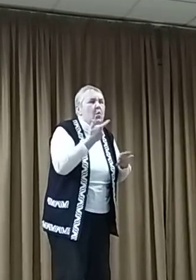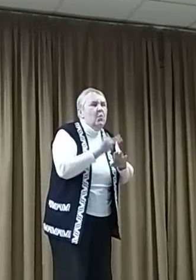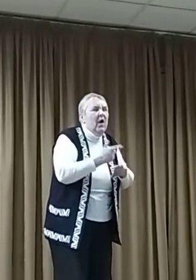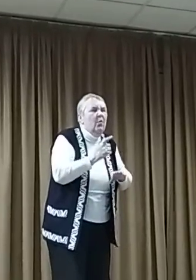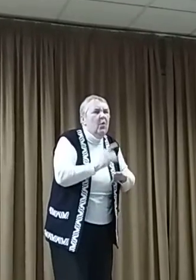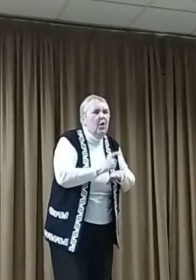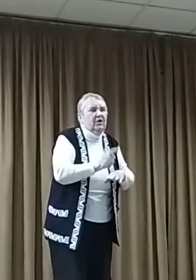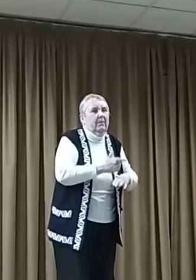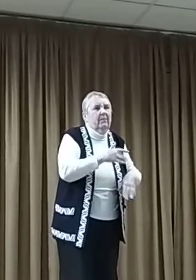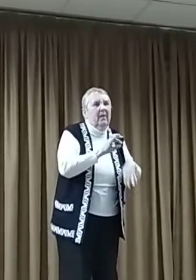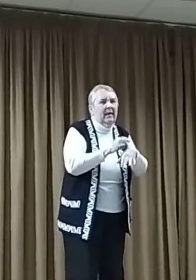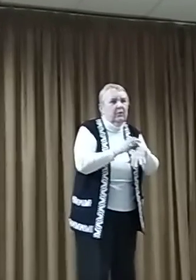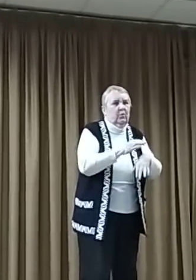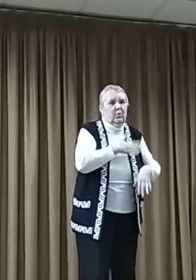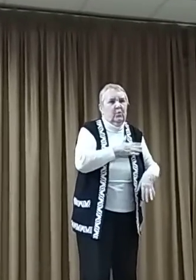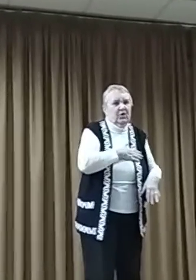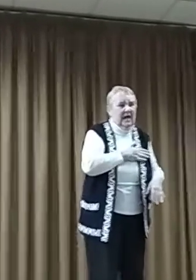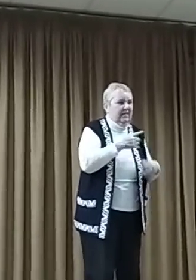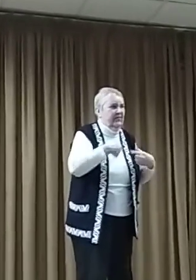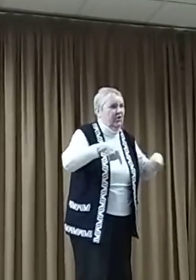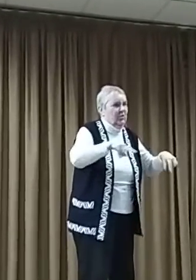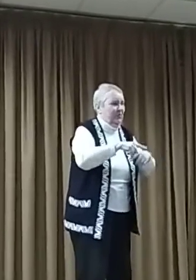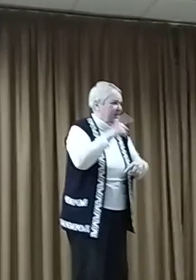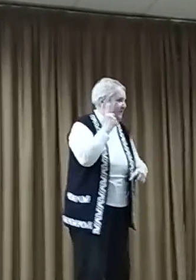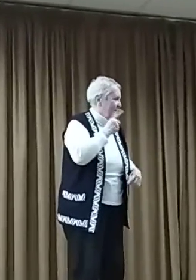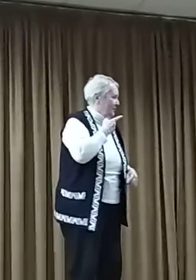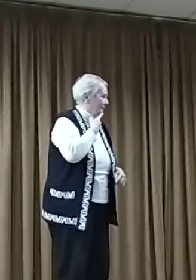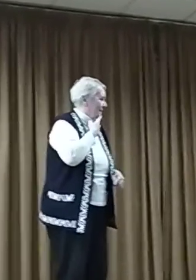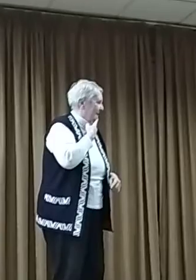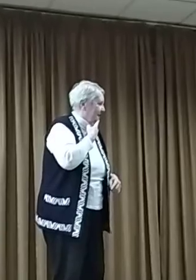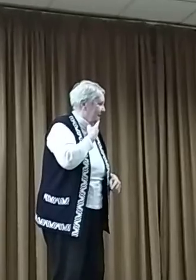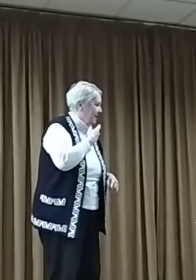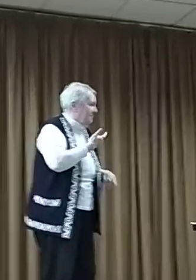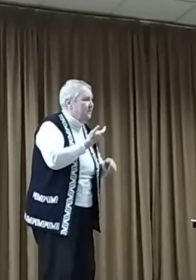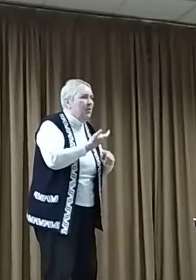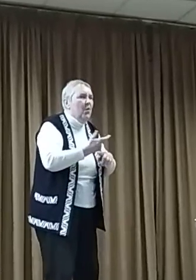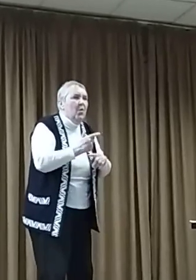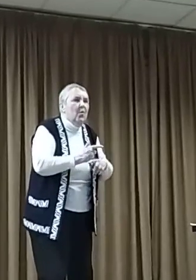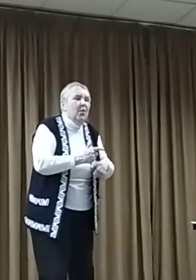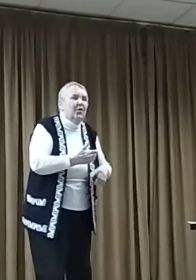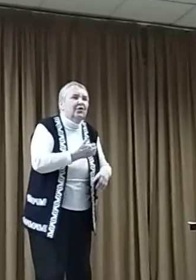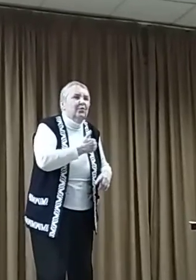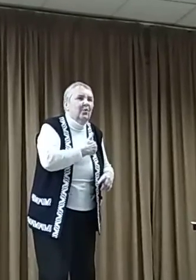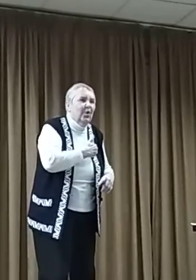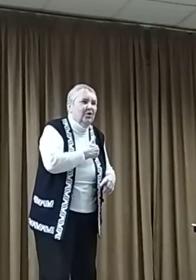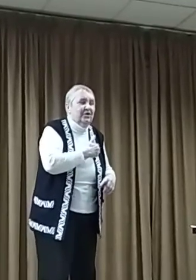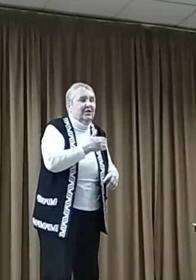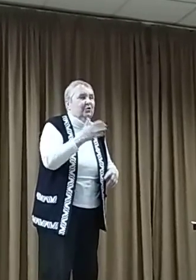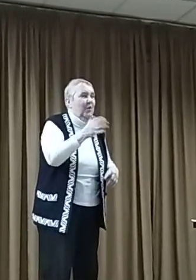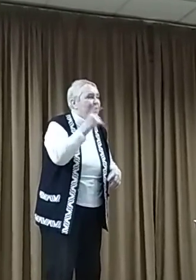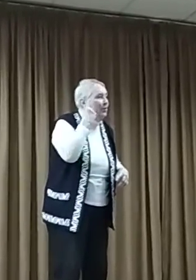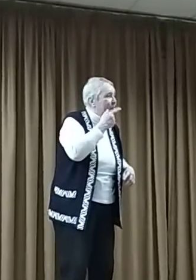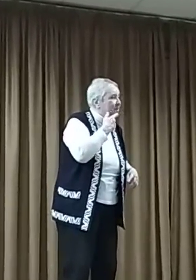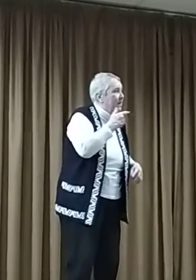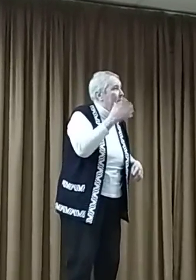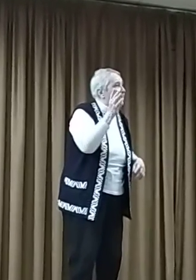На очень хватит душа за наше общество людей. Очень хочется, чтобы люди